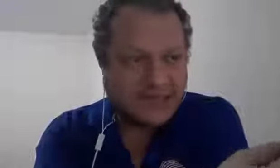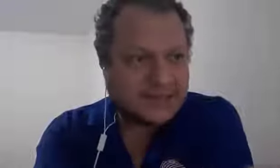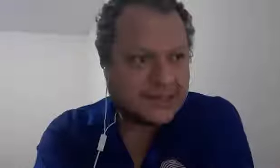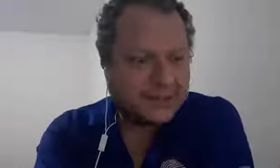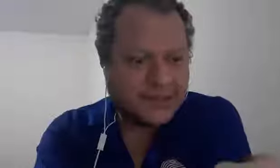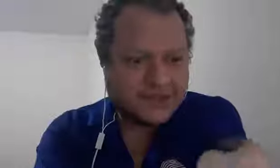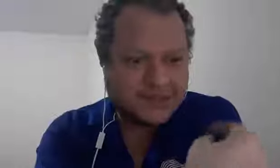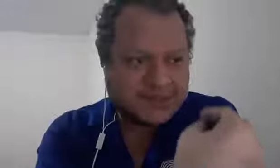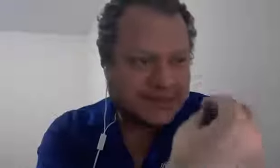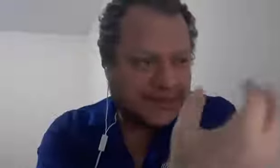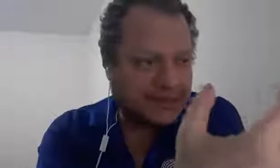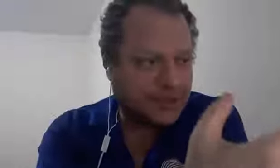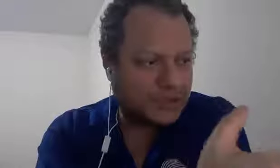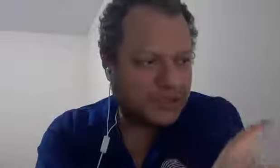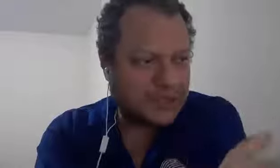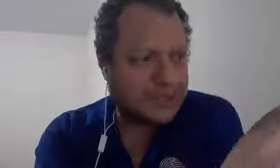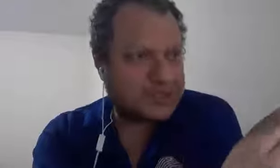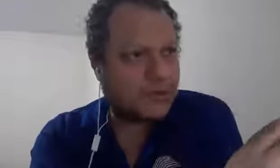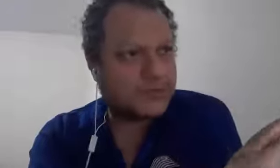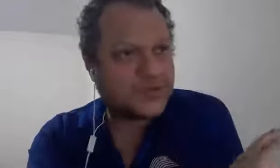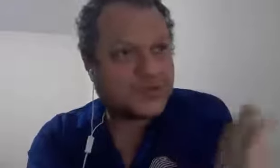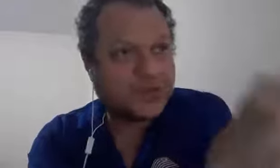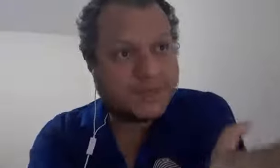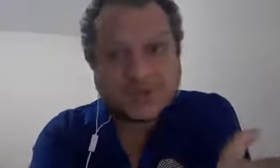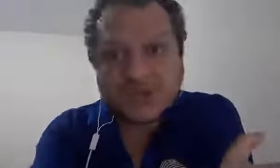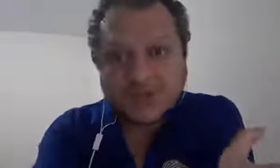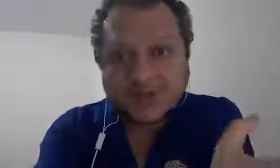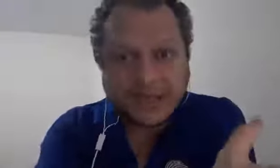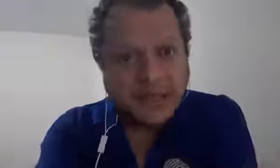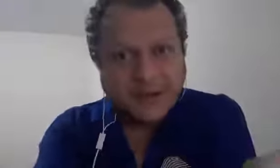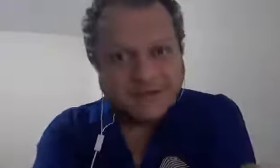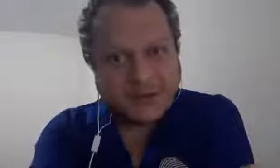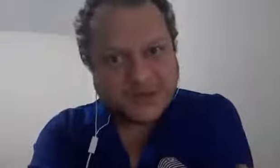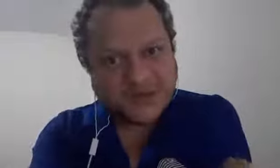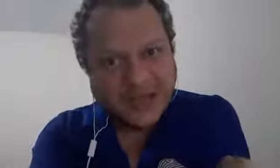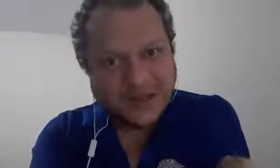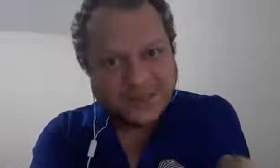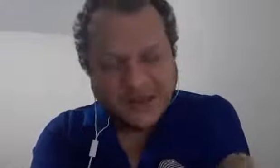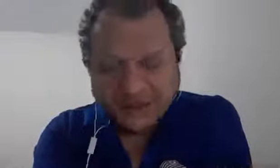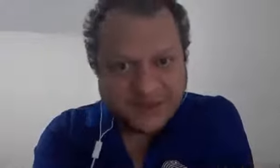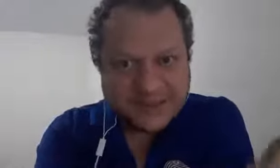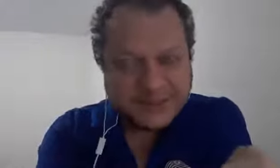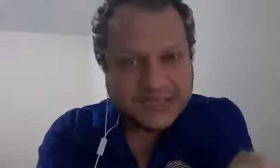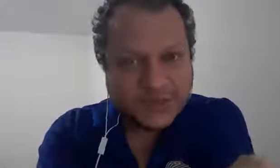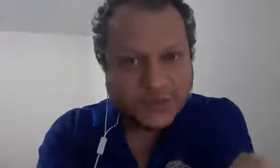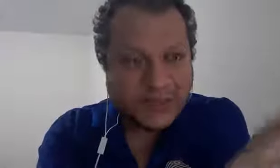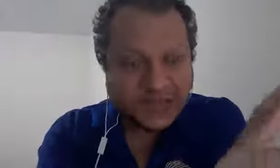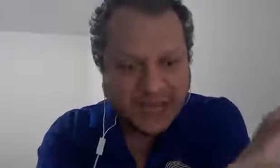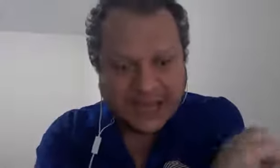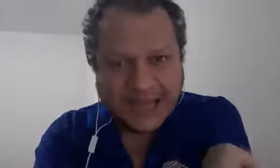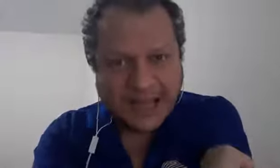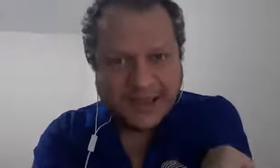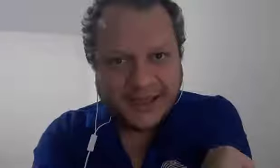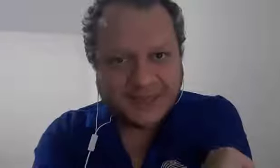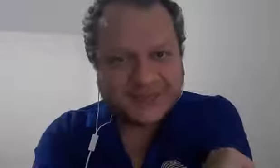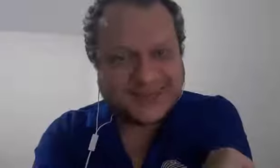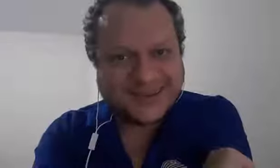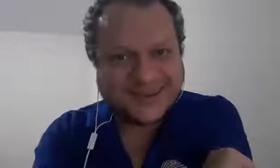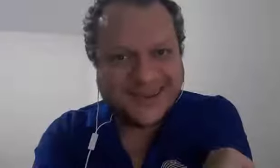que, de repente, você está lá andando no metrô, de repente você encontra um surdo que precisa de ajuda. Vamos ajudá-lo, vamos fazer amizade com ele, já agarra ele para você treinar